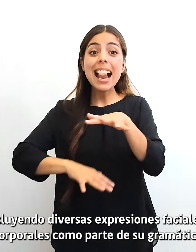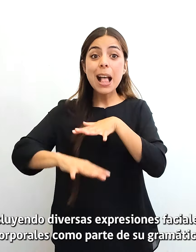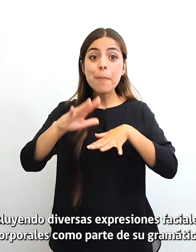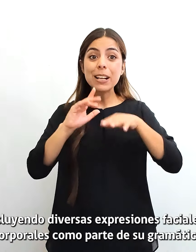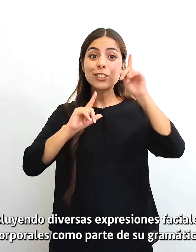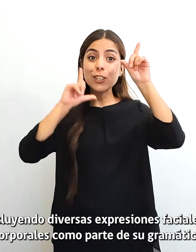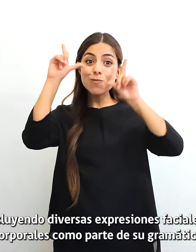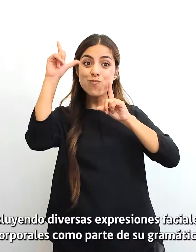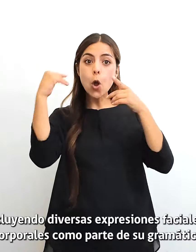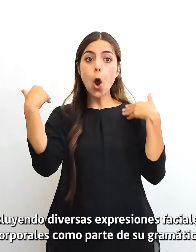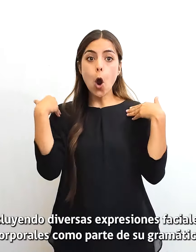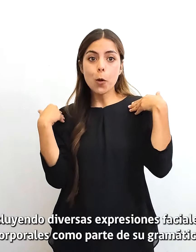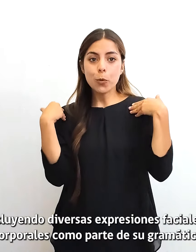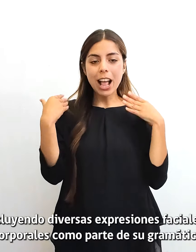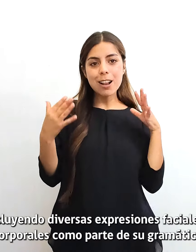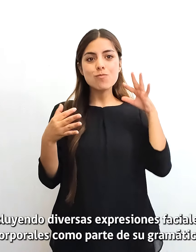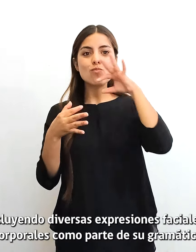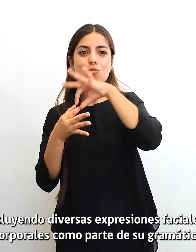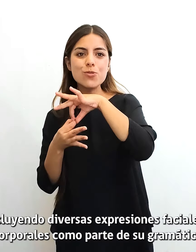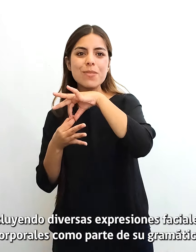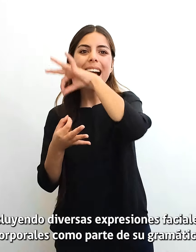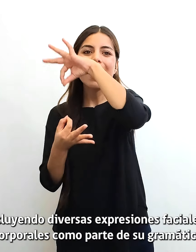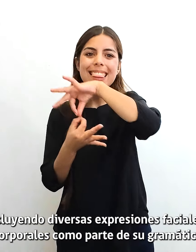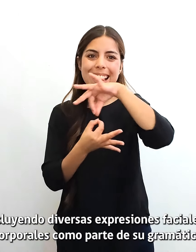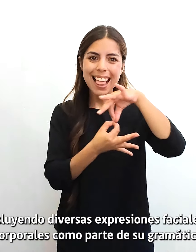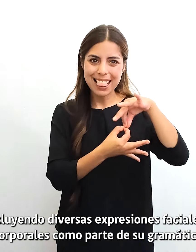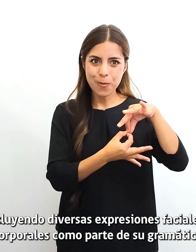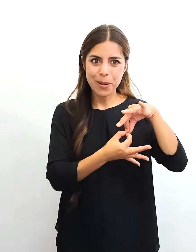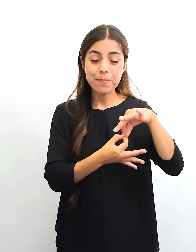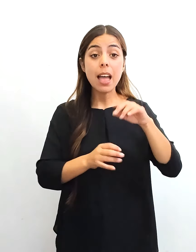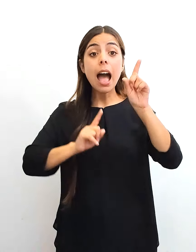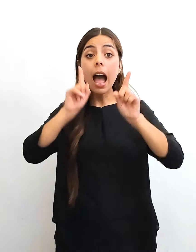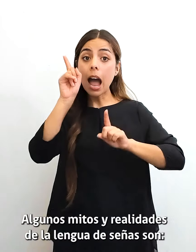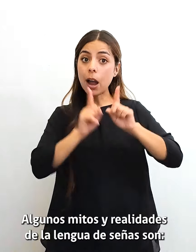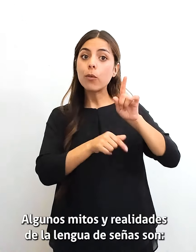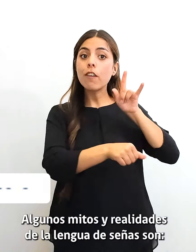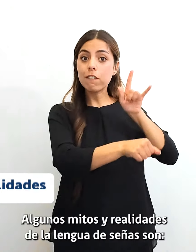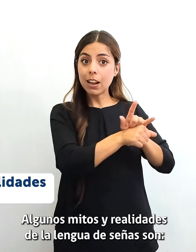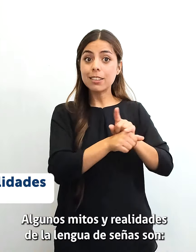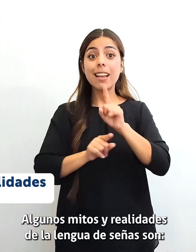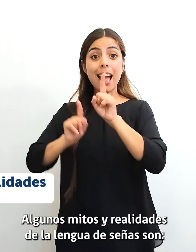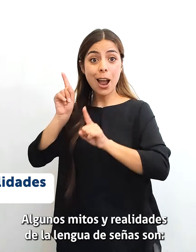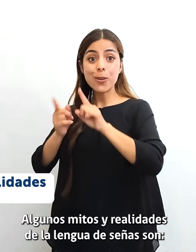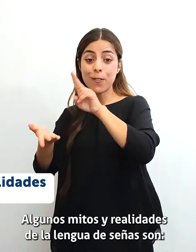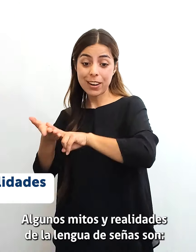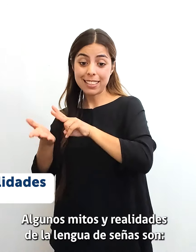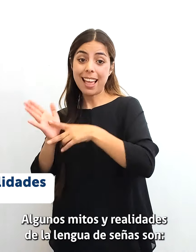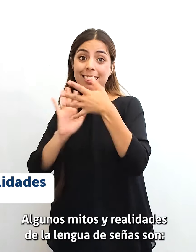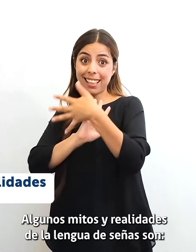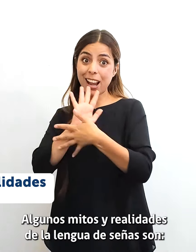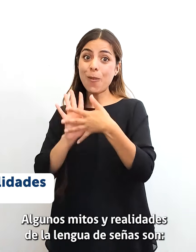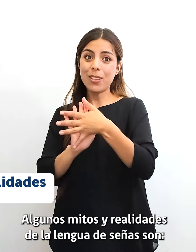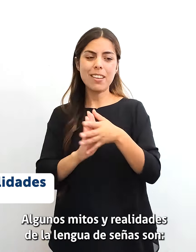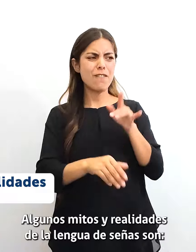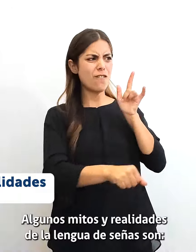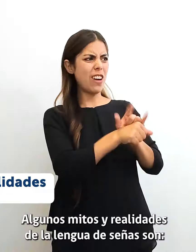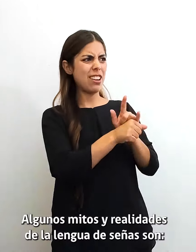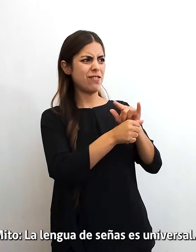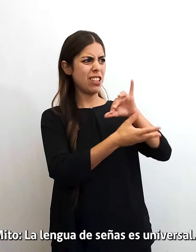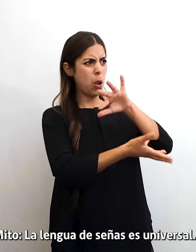diversas expresiones faciales y corporales como parte de su gramática. Algunos mitos y realidades de la lengua de señas son: mito,